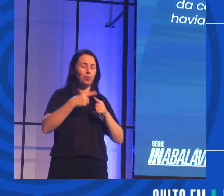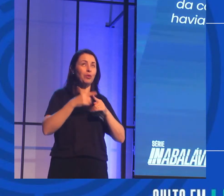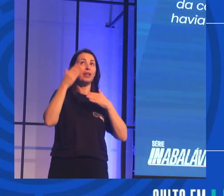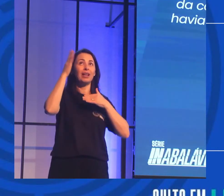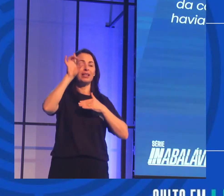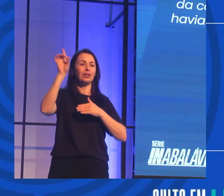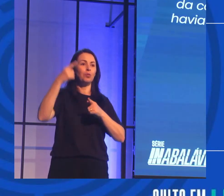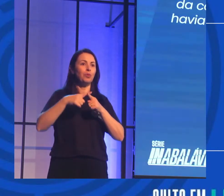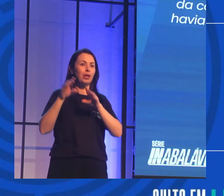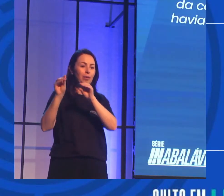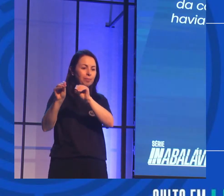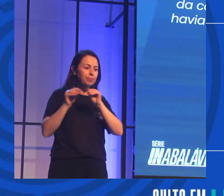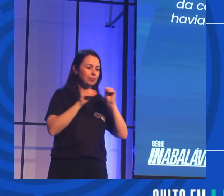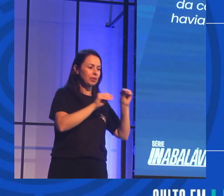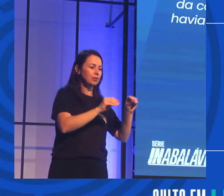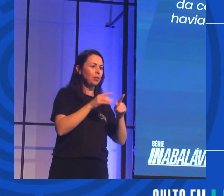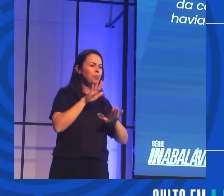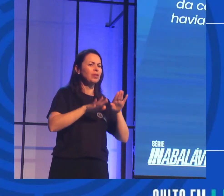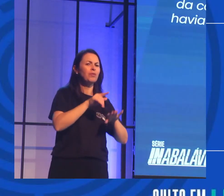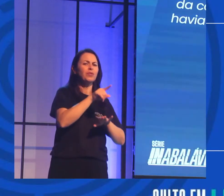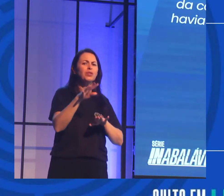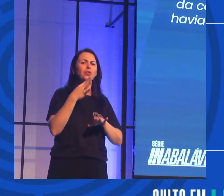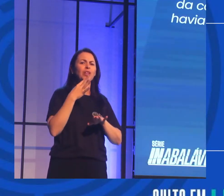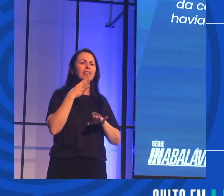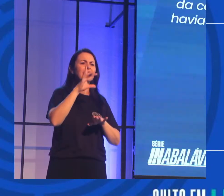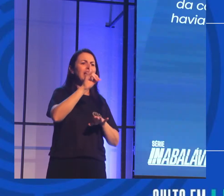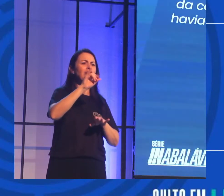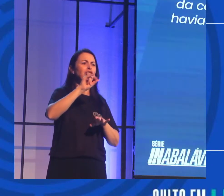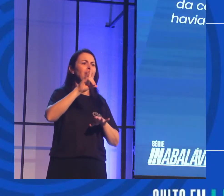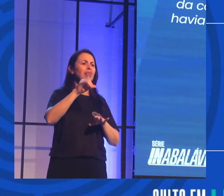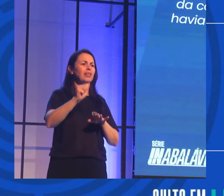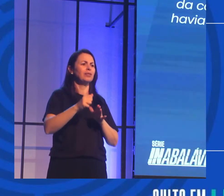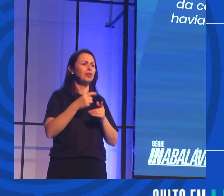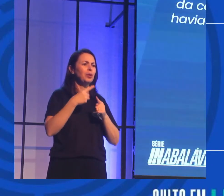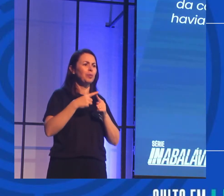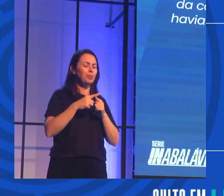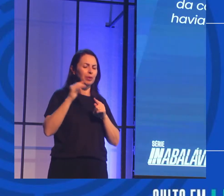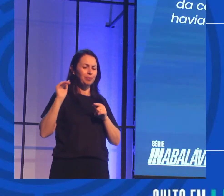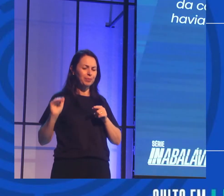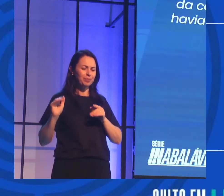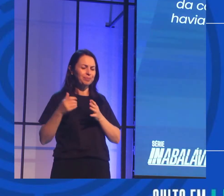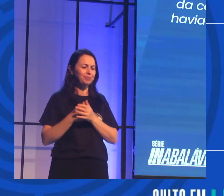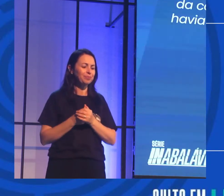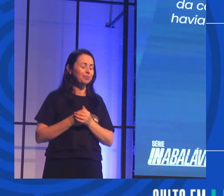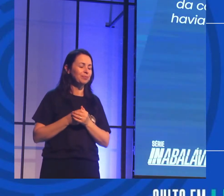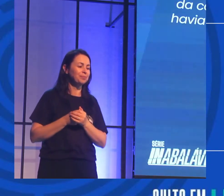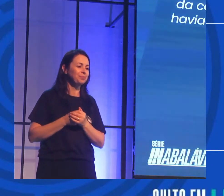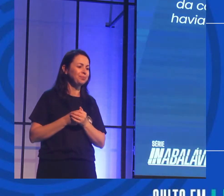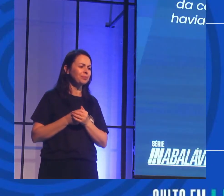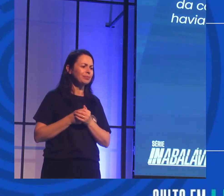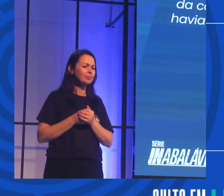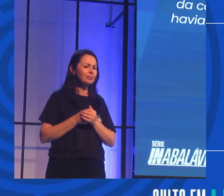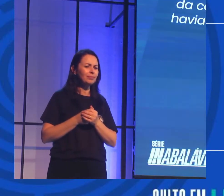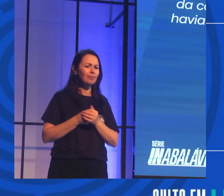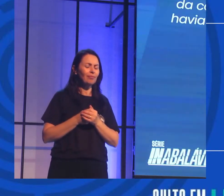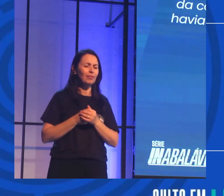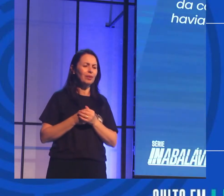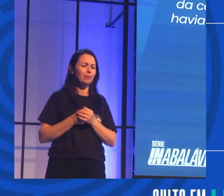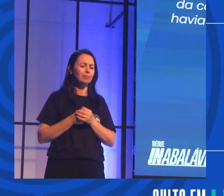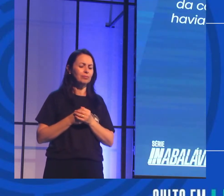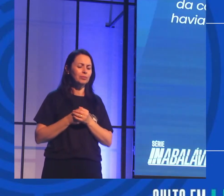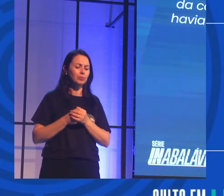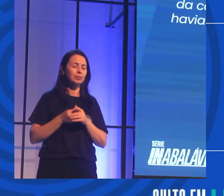fiz a mudança, e talvez vocês conheçam o Dida. Ele é menor que eu, certo? E